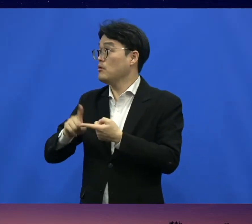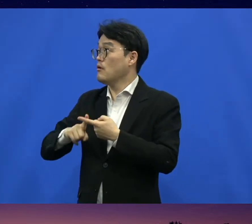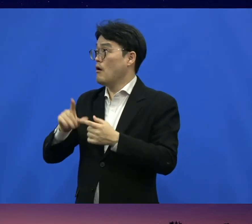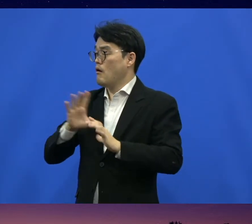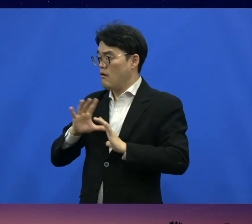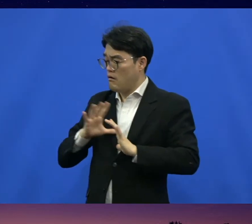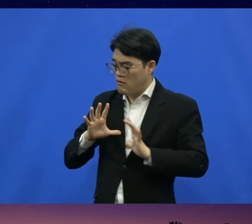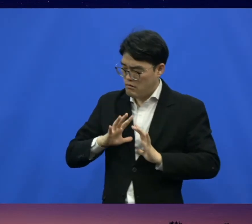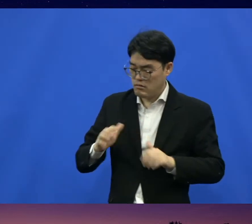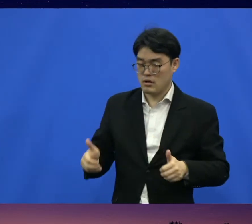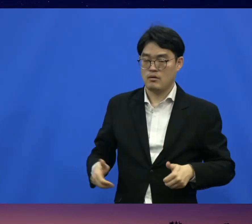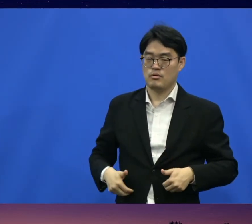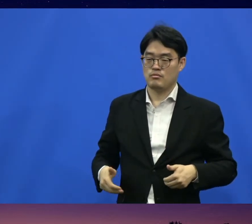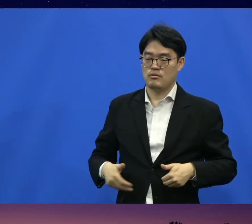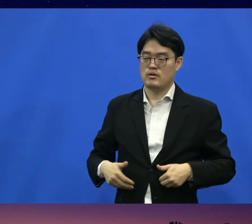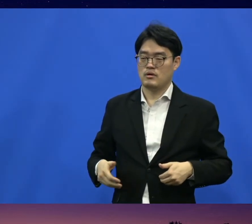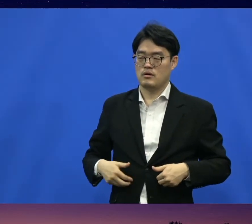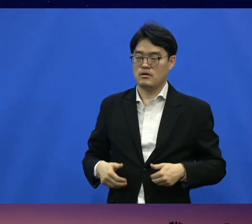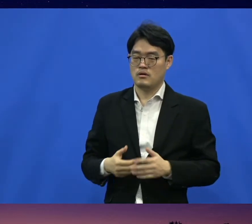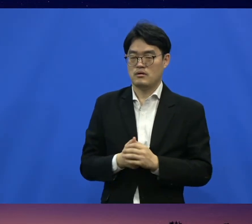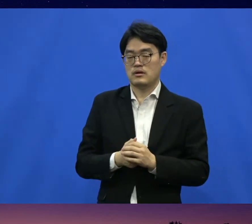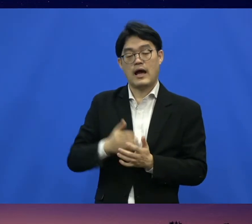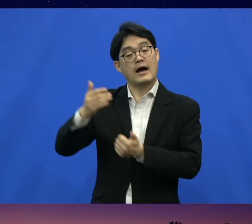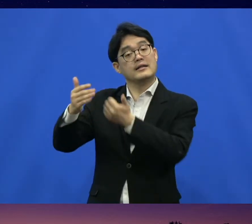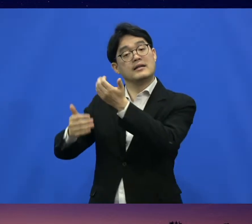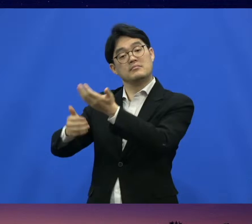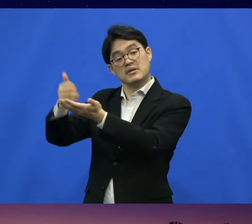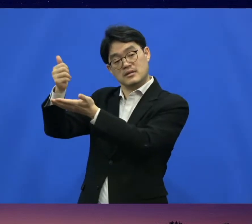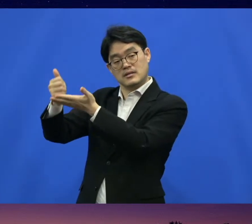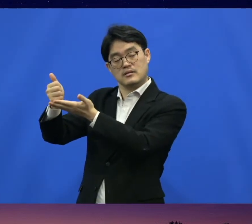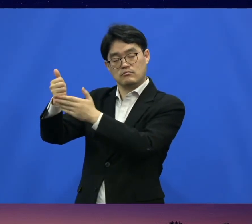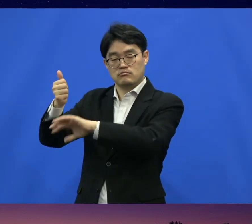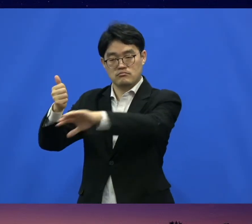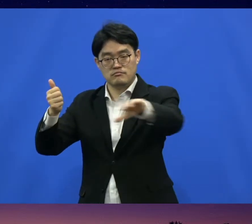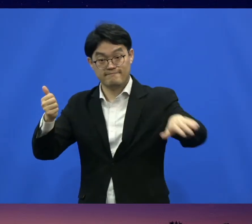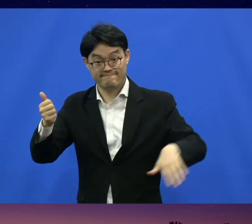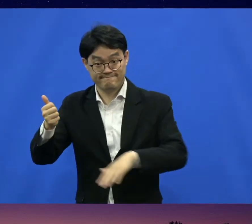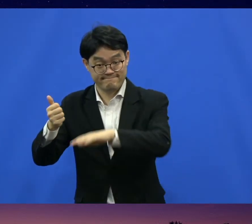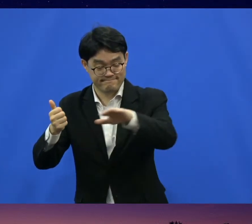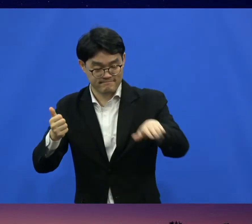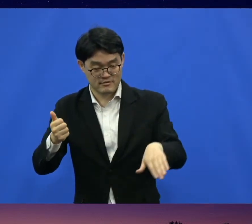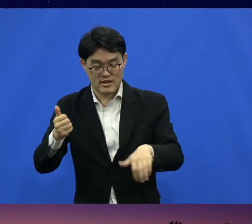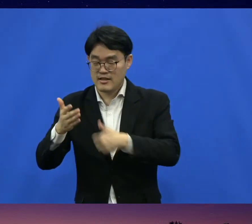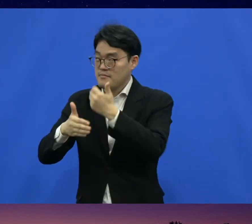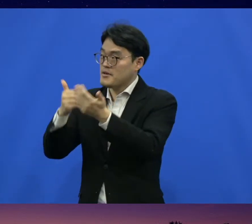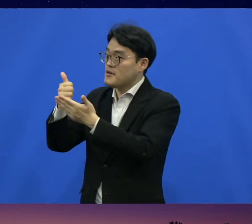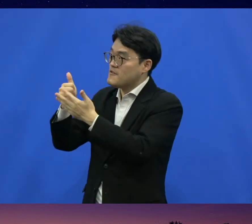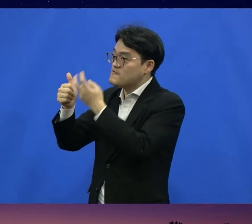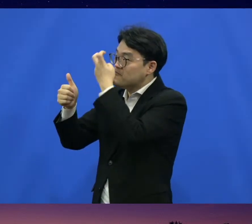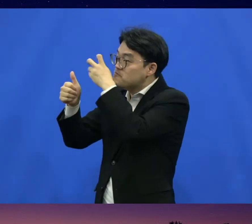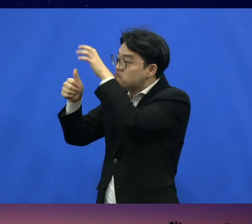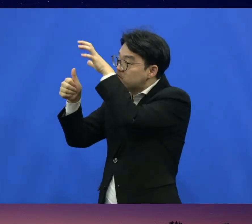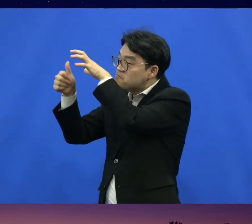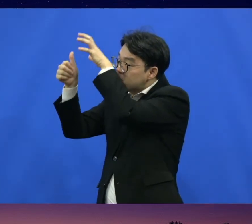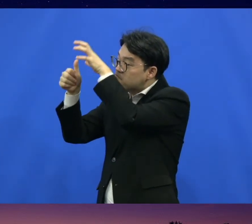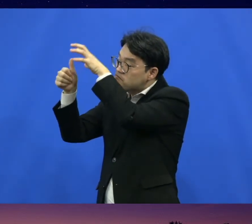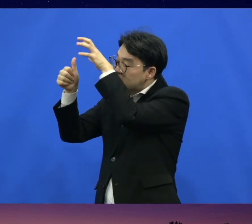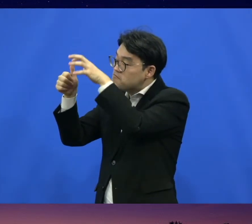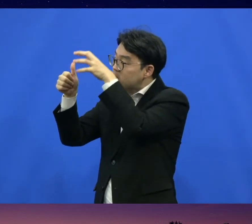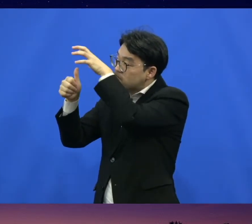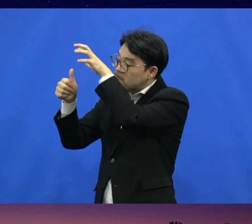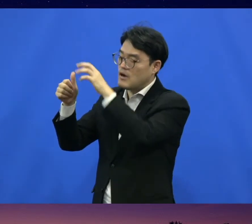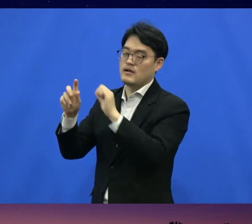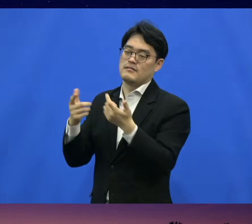인간의 힘으로 이것을 다룰 수 있는 일이 아니고, 하나님은 우리가 관리할 수 있는 존재가 아니고 우리의 보호가 필요한 존재가 아니라는